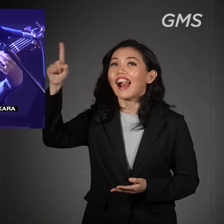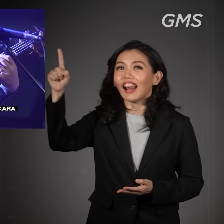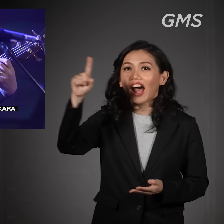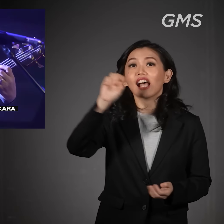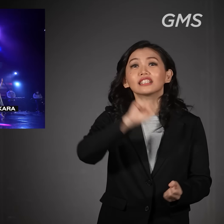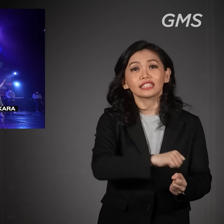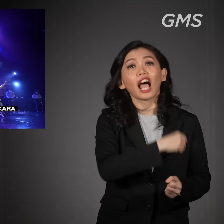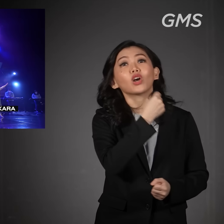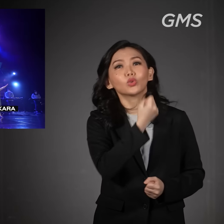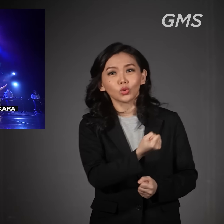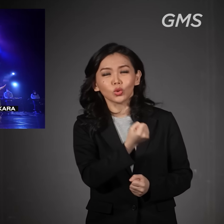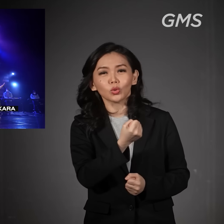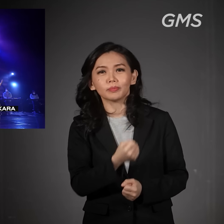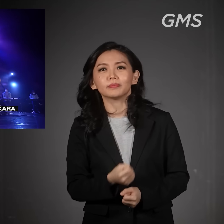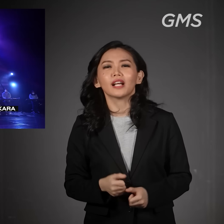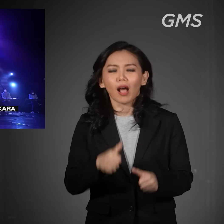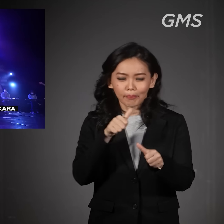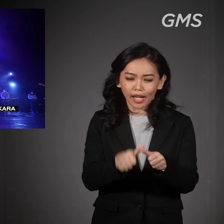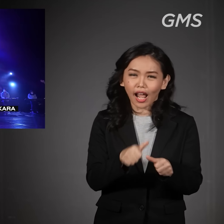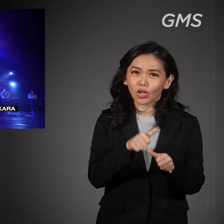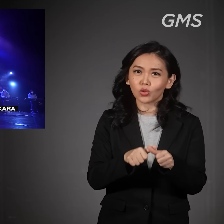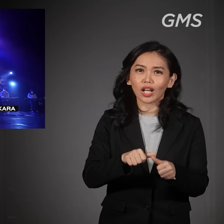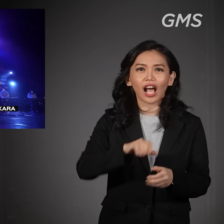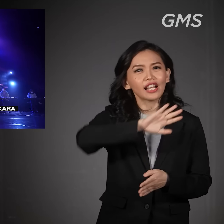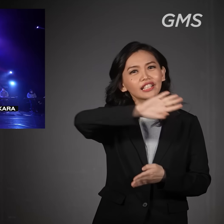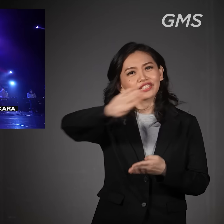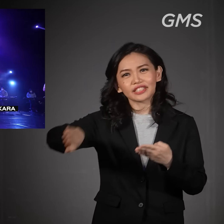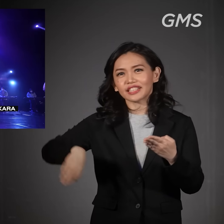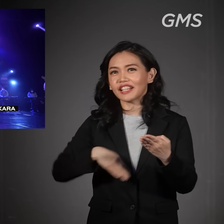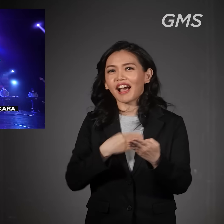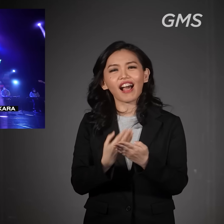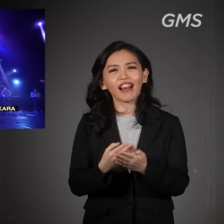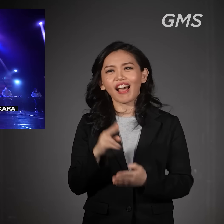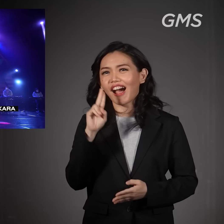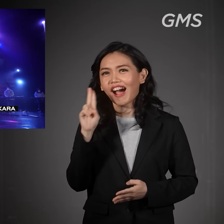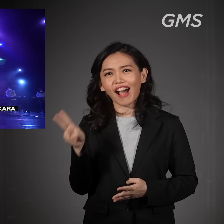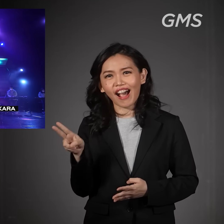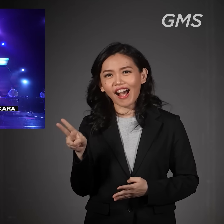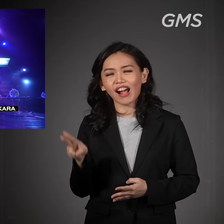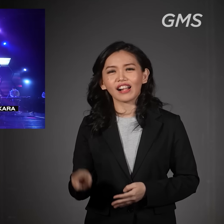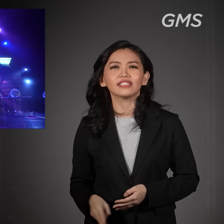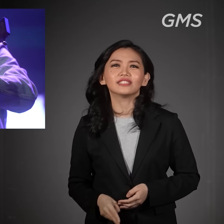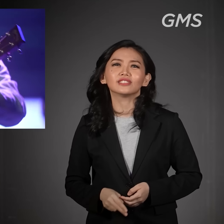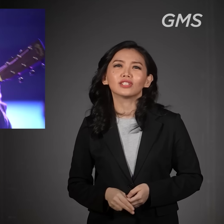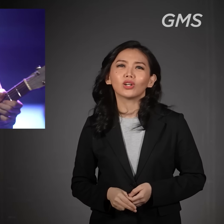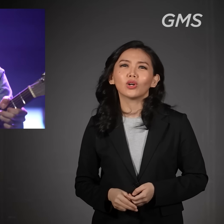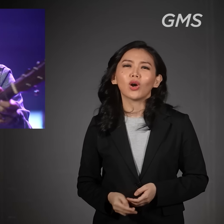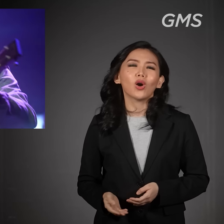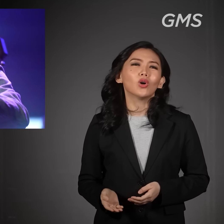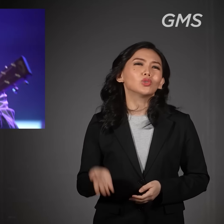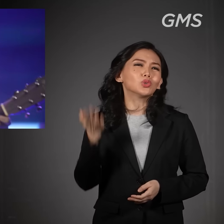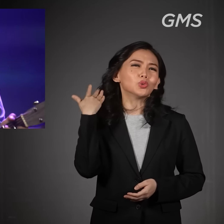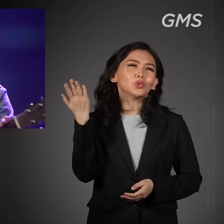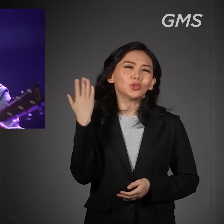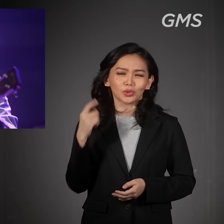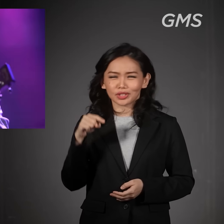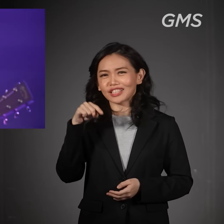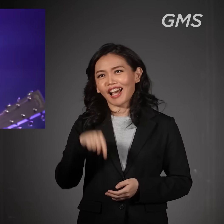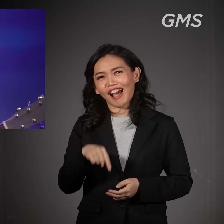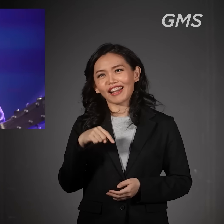Allah sanggup melakukan segala perkara,